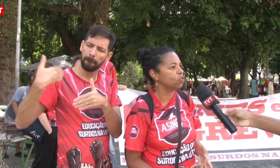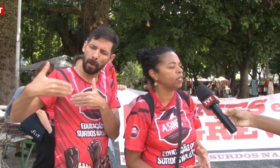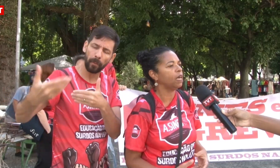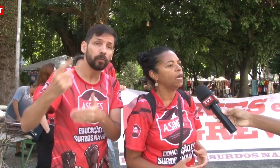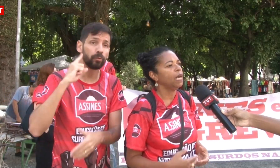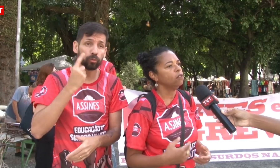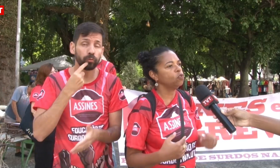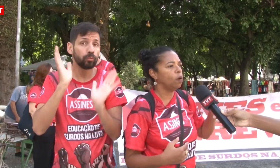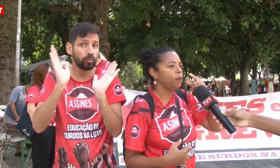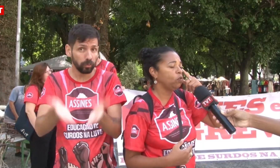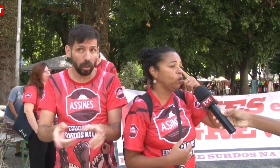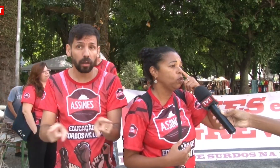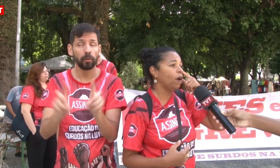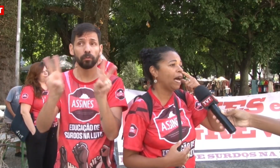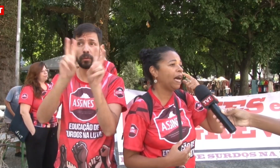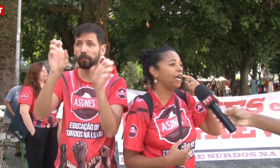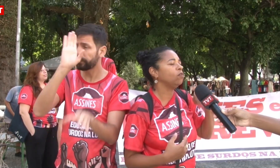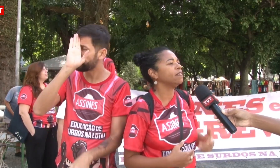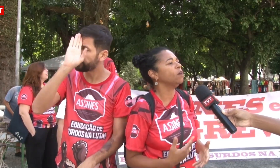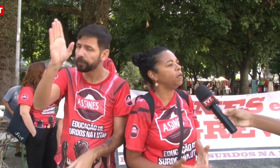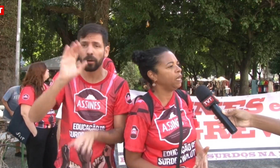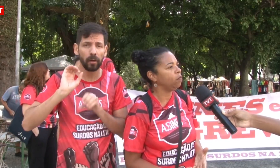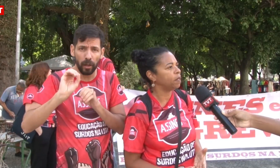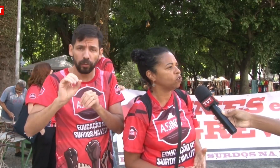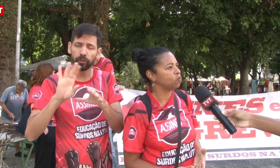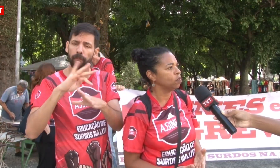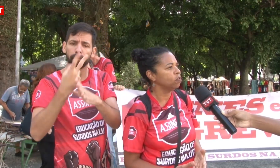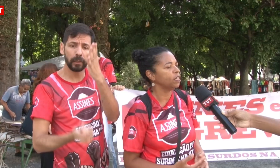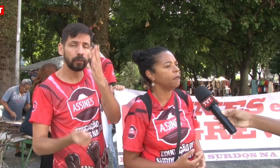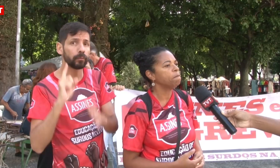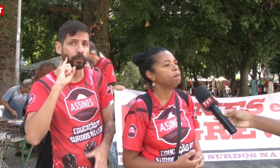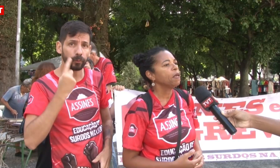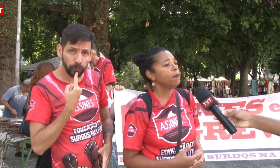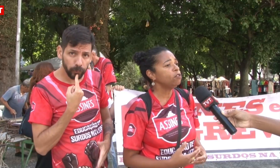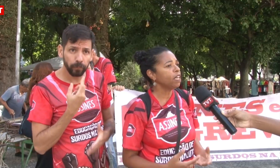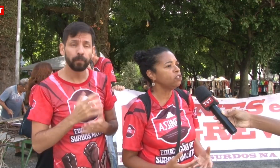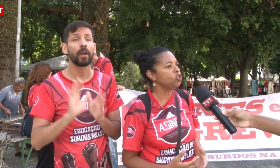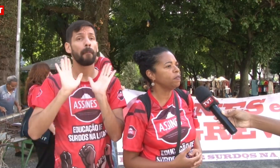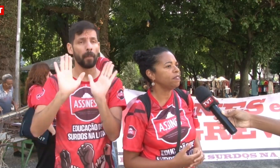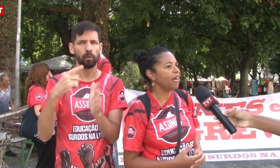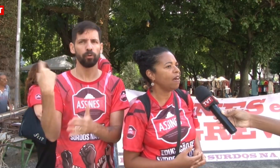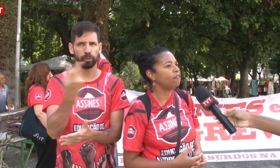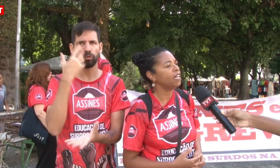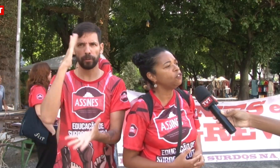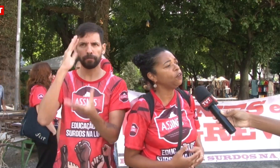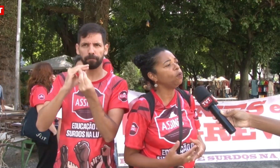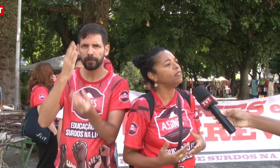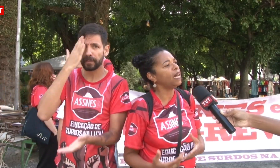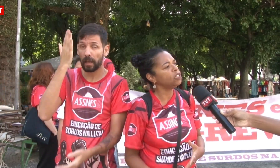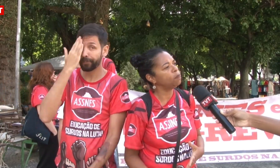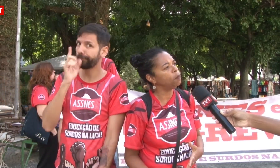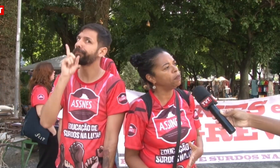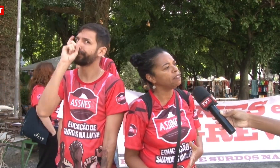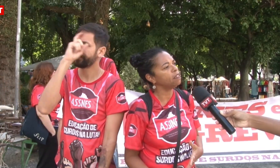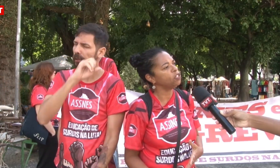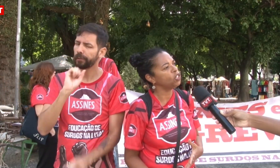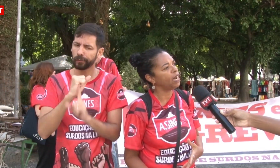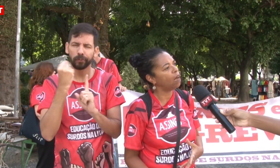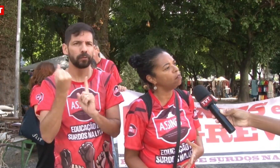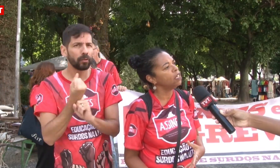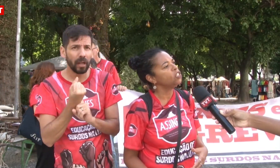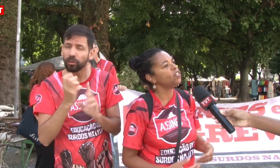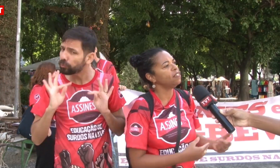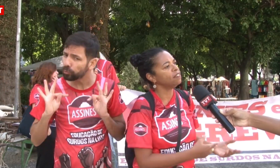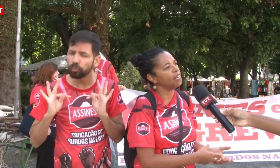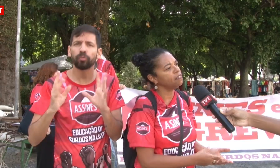pelos surdos, né? Sobretudo a educação bilíngue para surdos, né? Mas o que a gente observa é a dificuldade da população